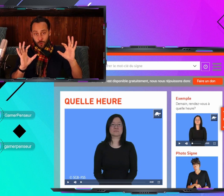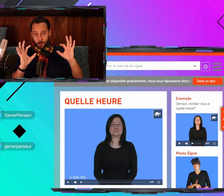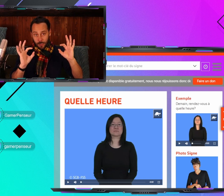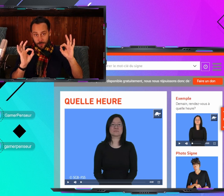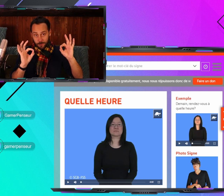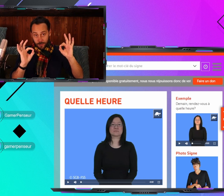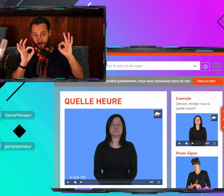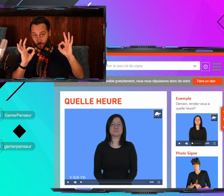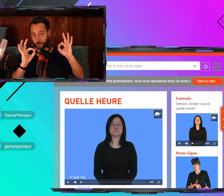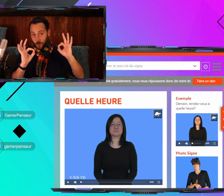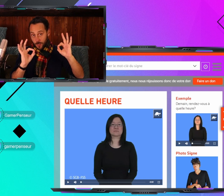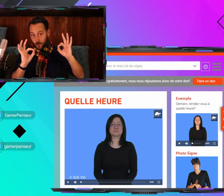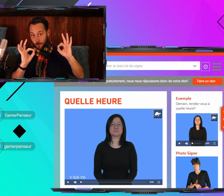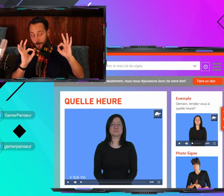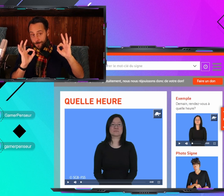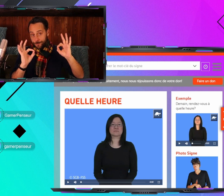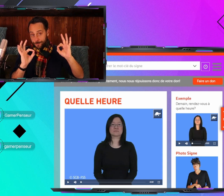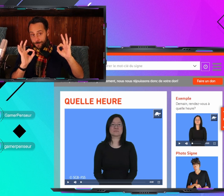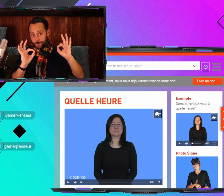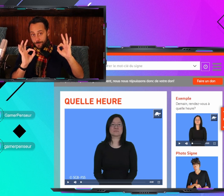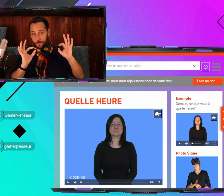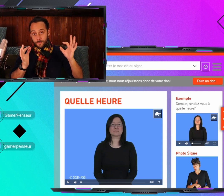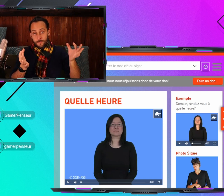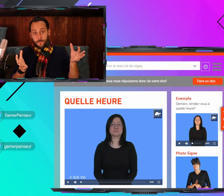C'est à demain, ça va être cette configuration de main.